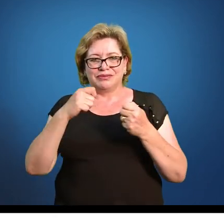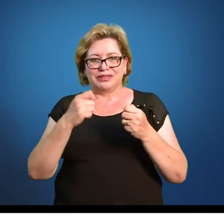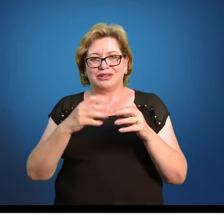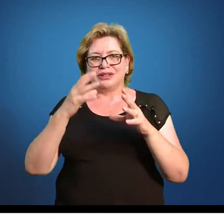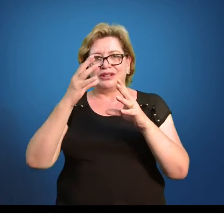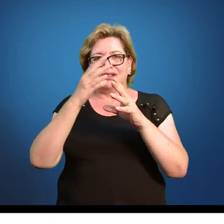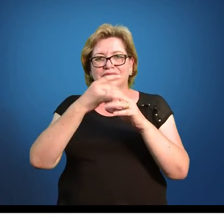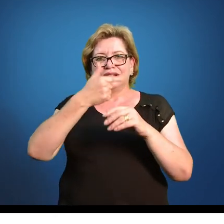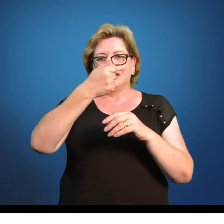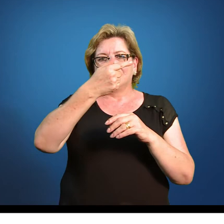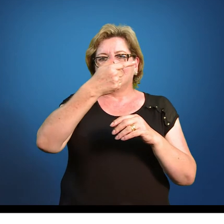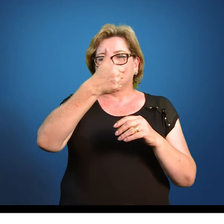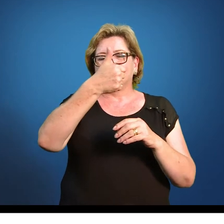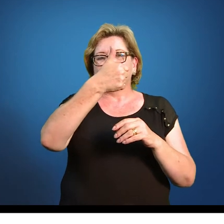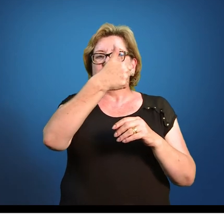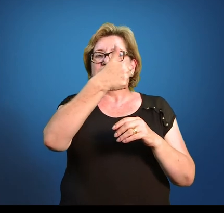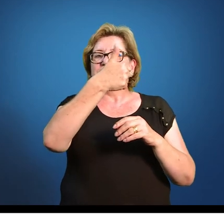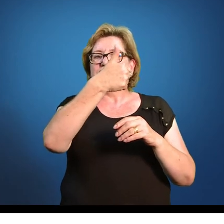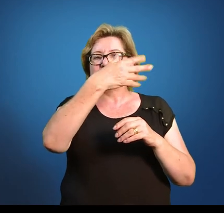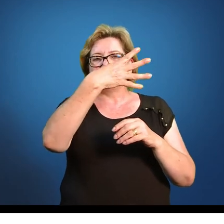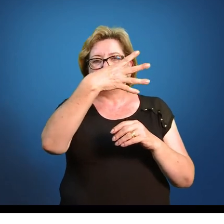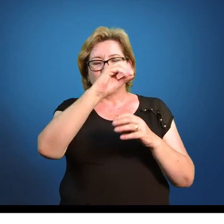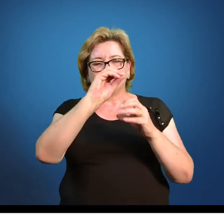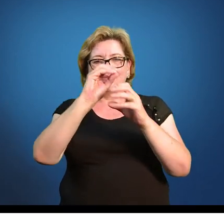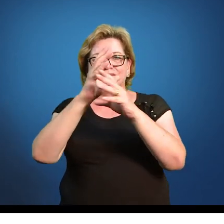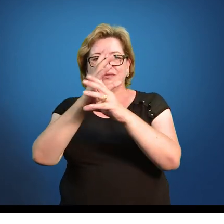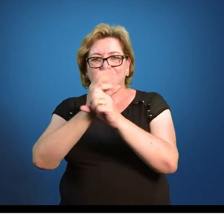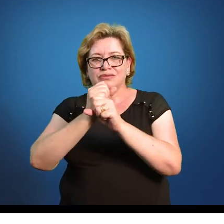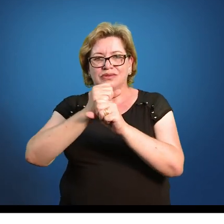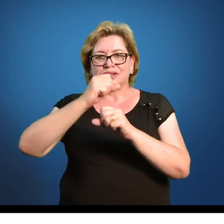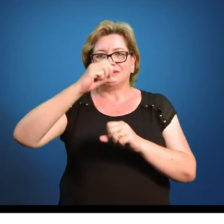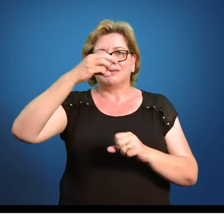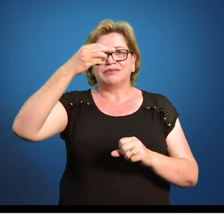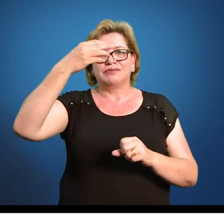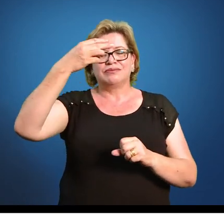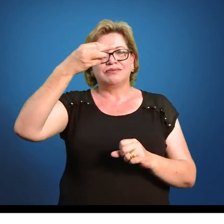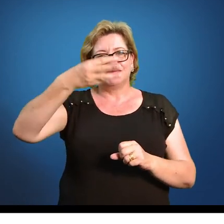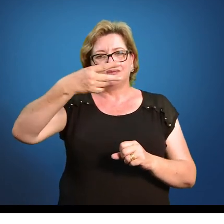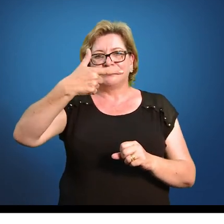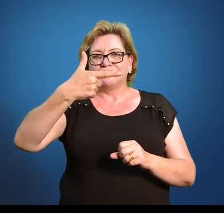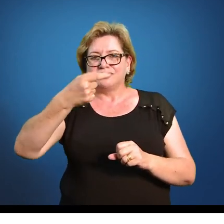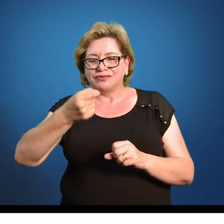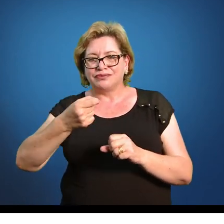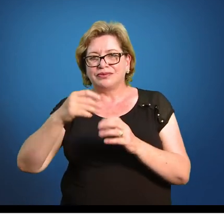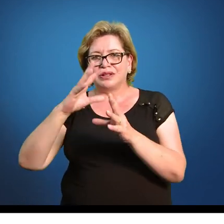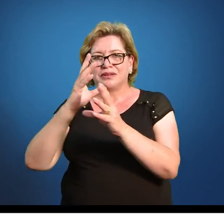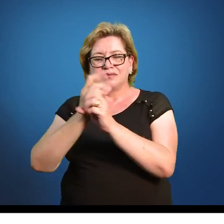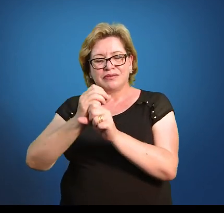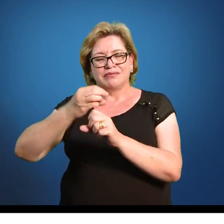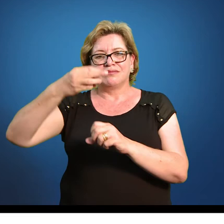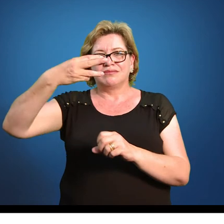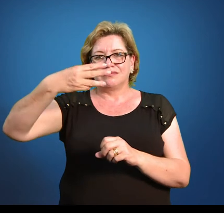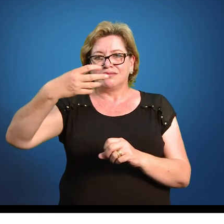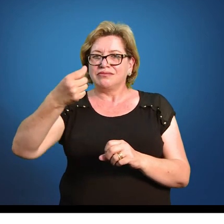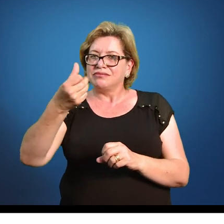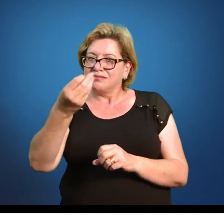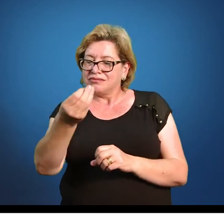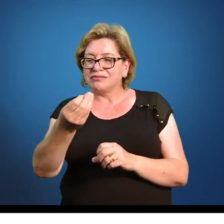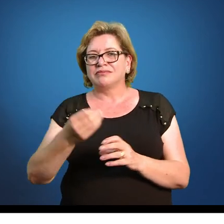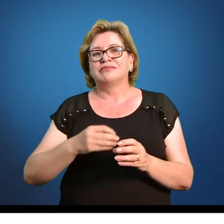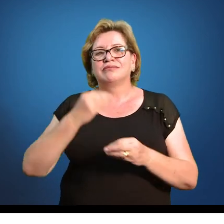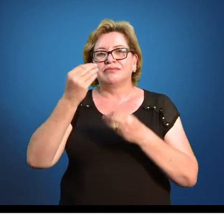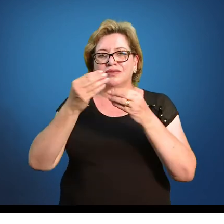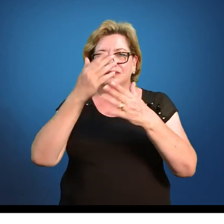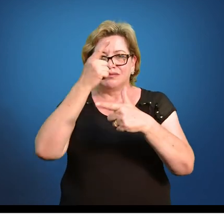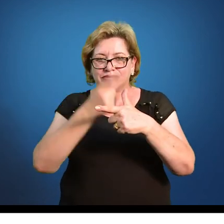fazer 70 vezes 2, né? 140 mais 80 vezes 4, 320, mais 90 vezes 4,